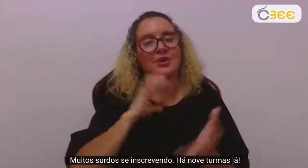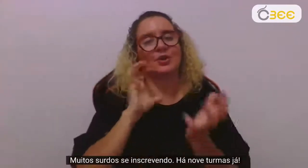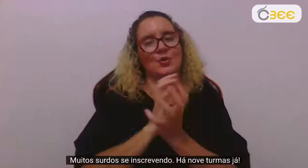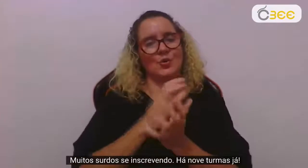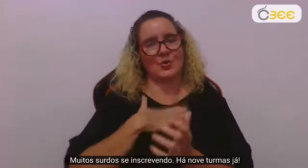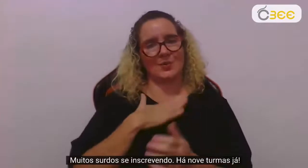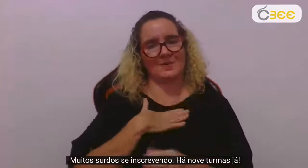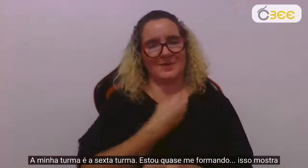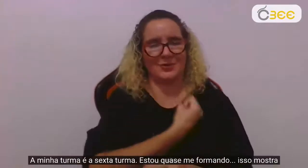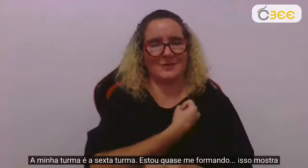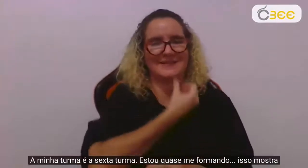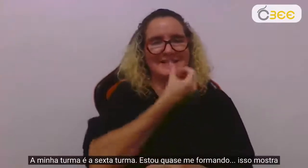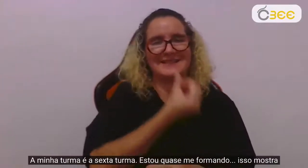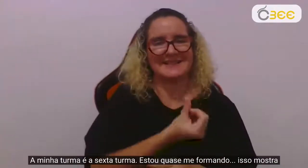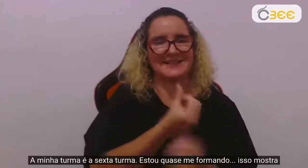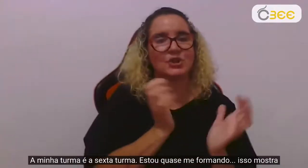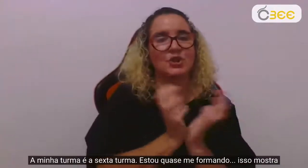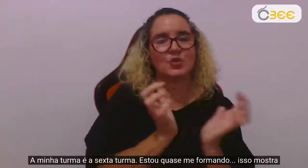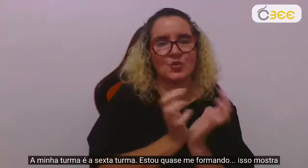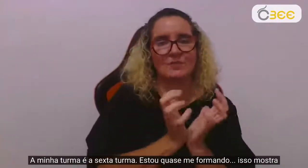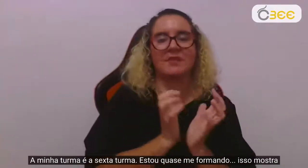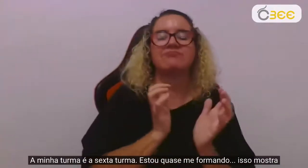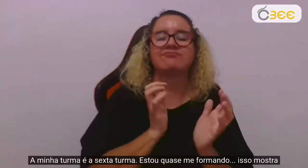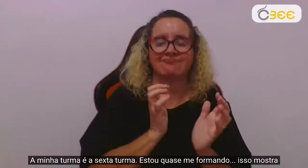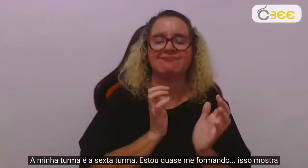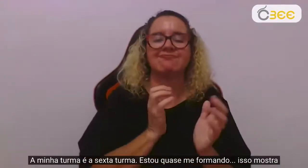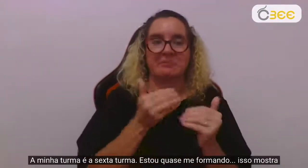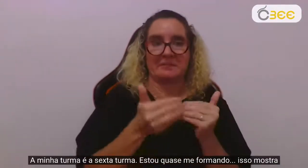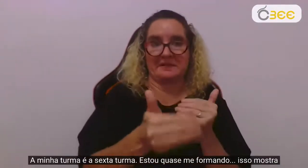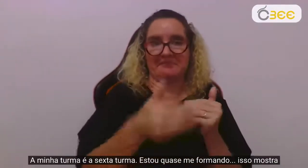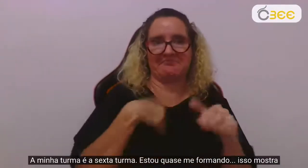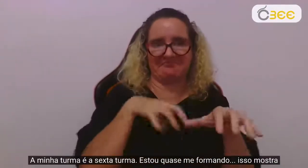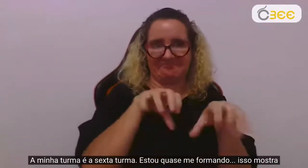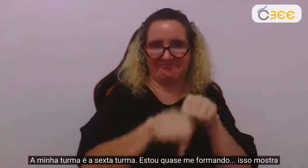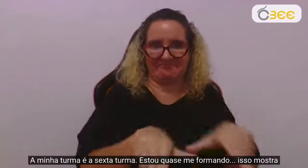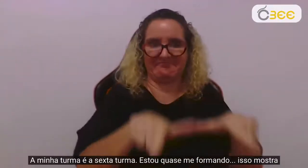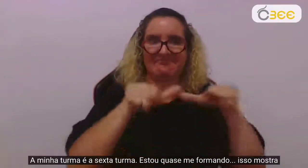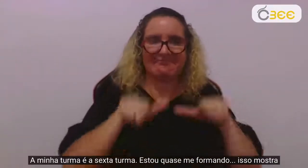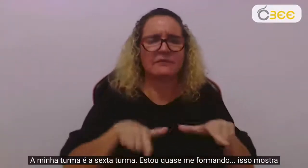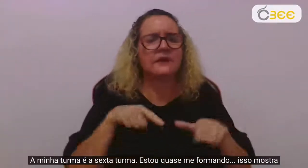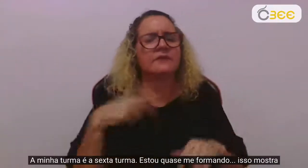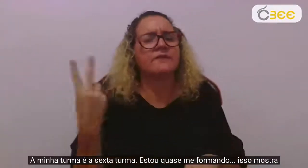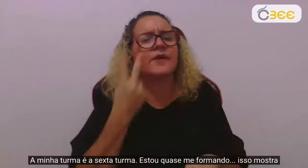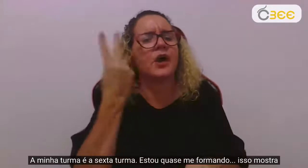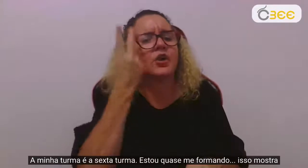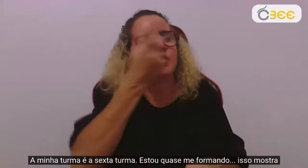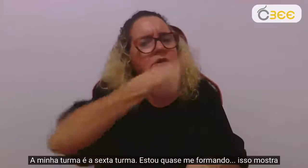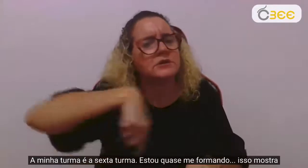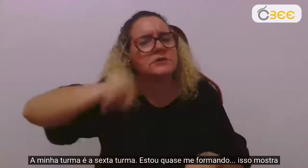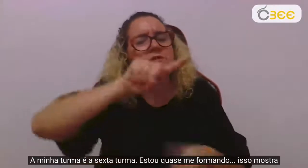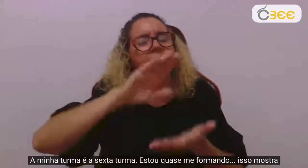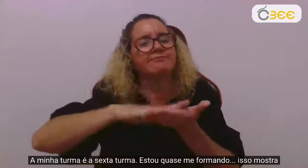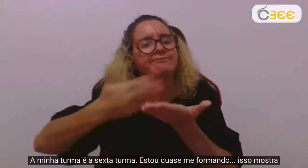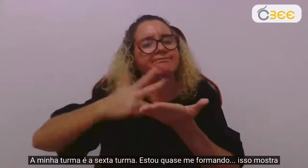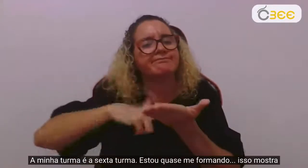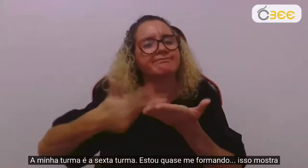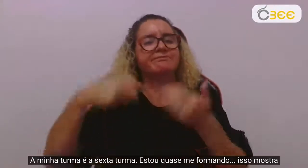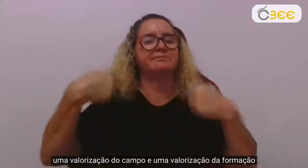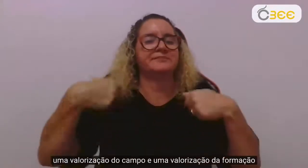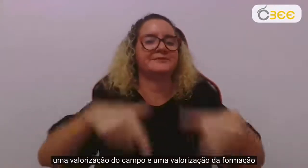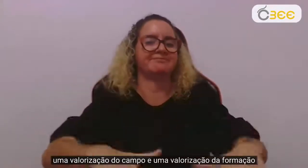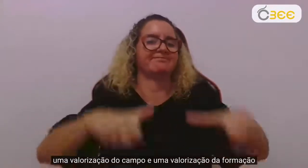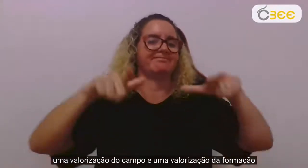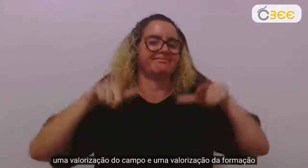Há 9 turmas já, a minha turma é a 6ª turma, estou quase me formando. Isso mostra